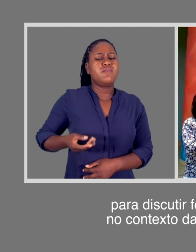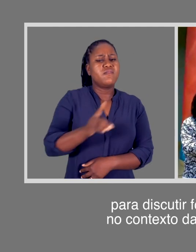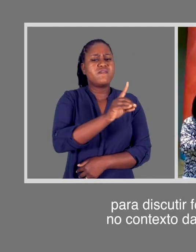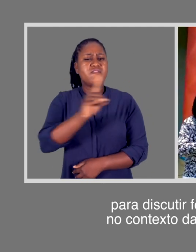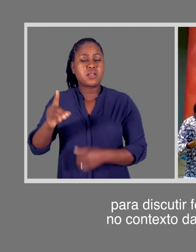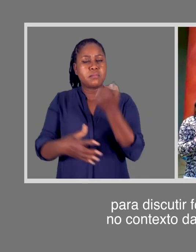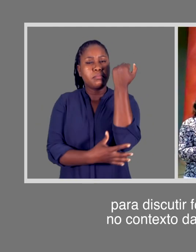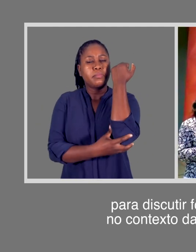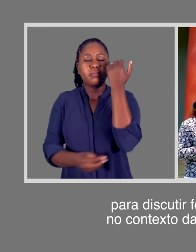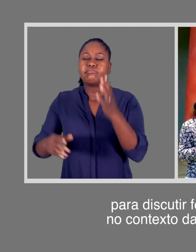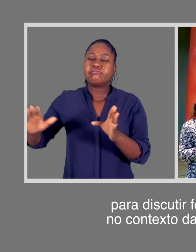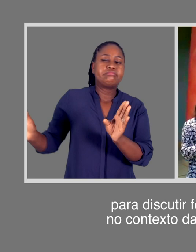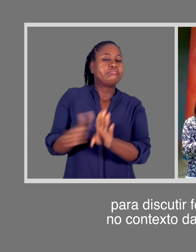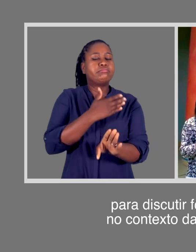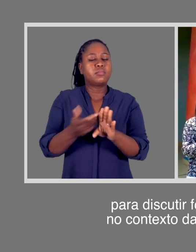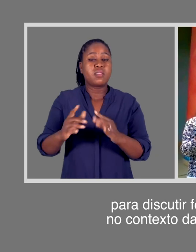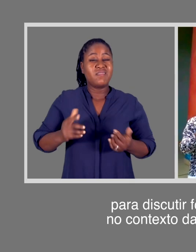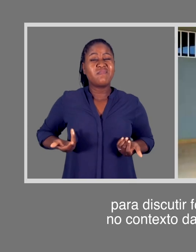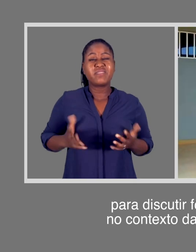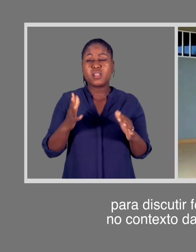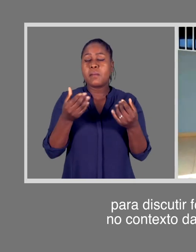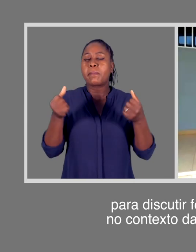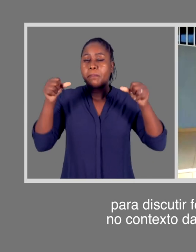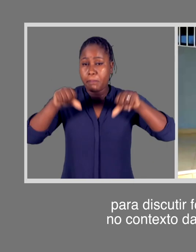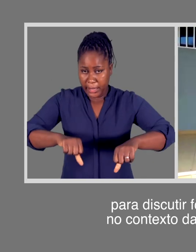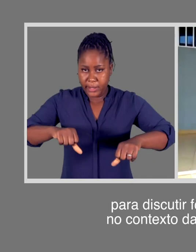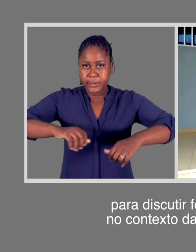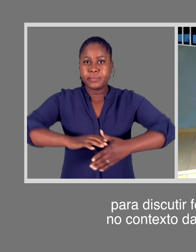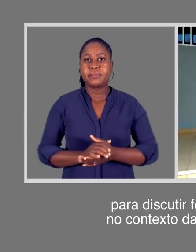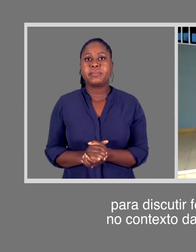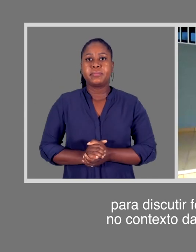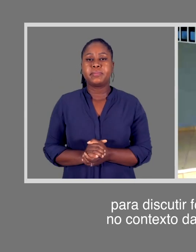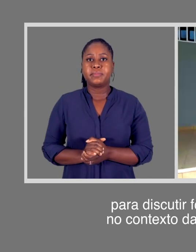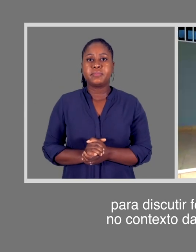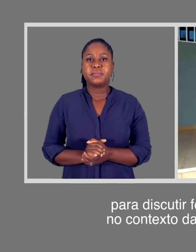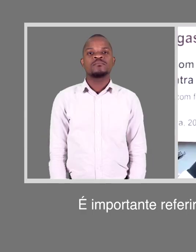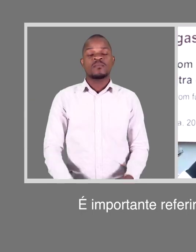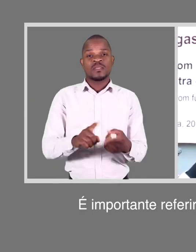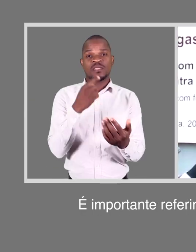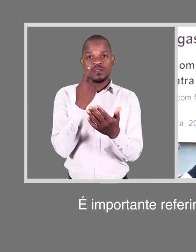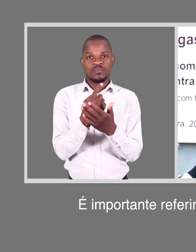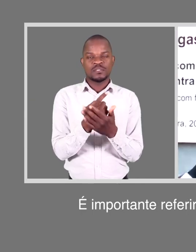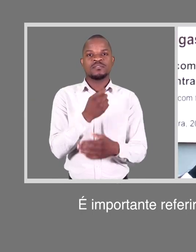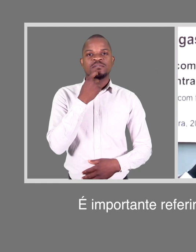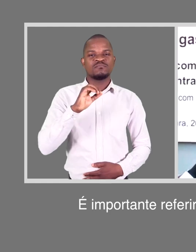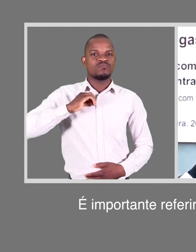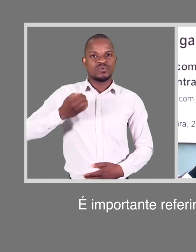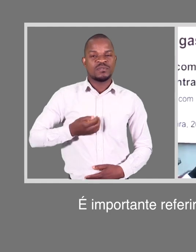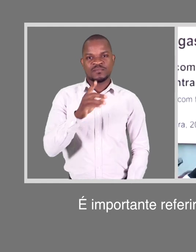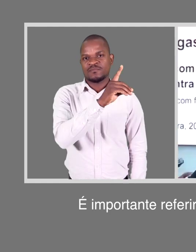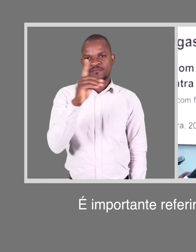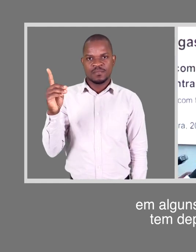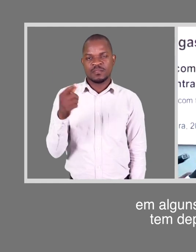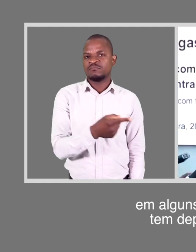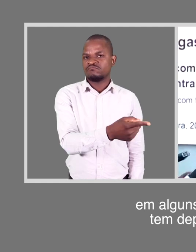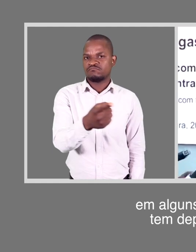com deficiência é mais vulnerável à violência doméstica devido à sua total dependência. É importante referir que as mulheres com